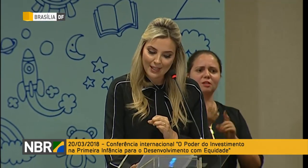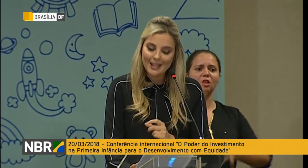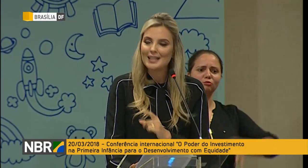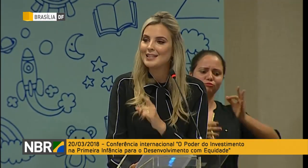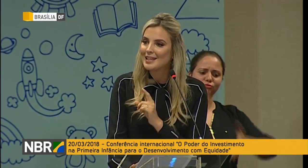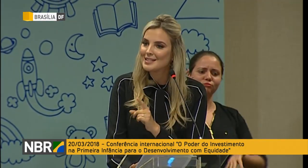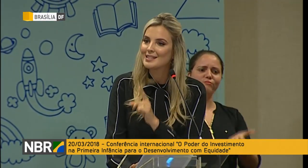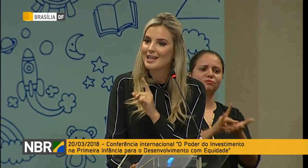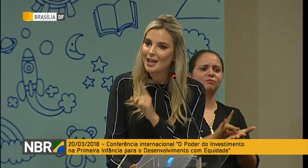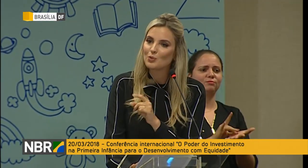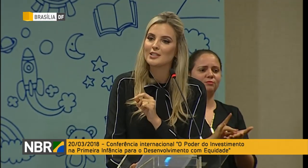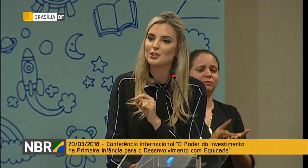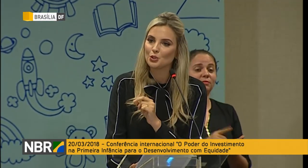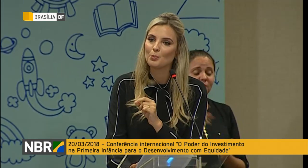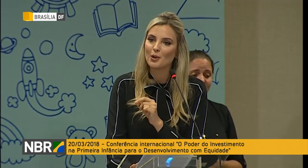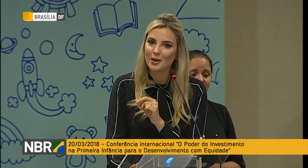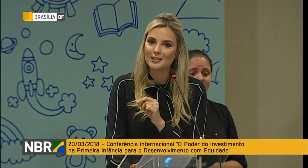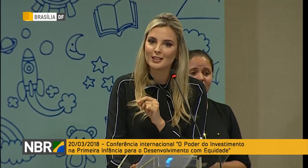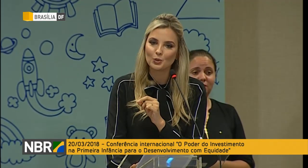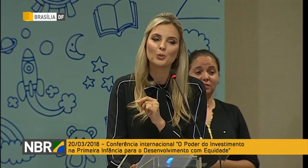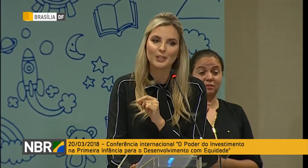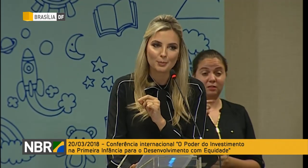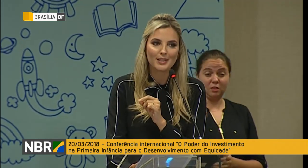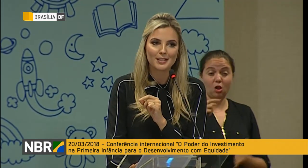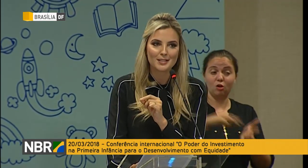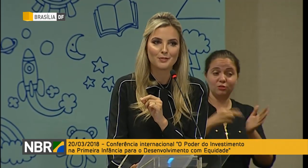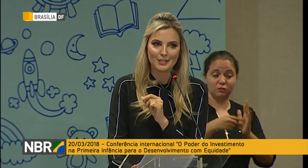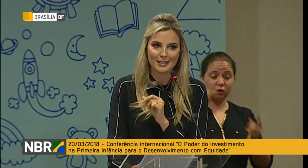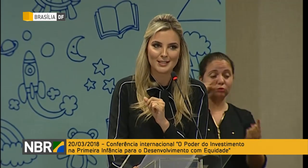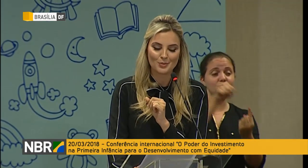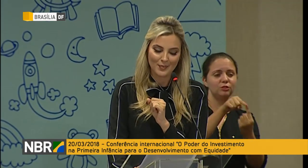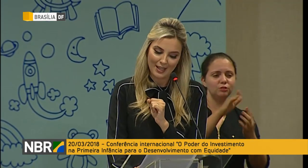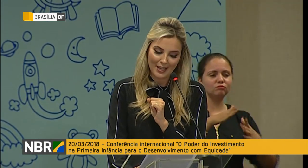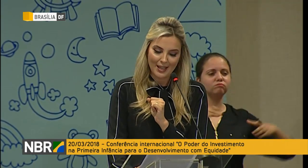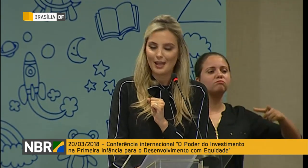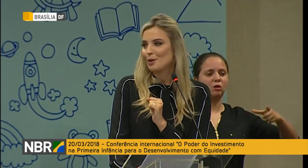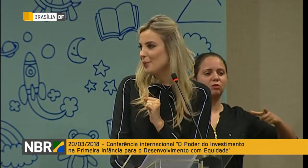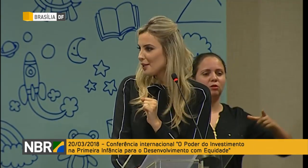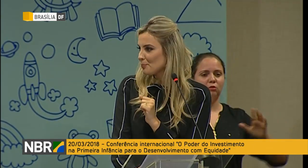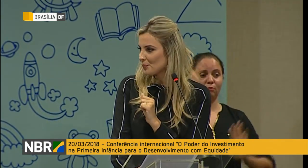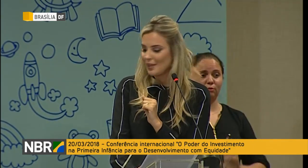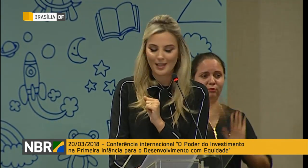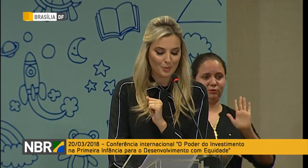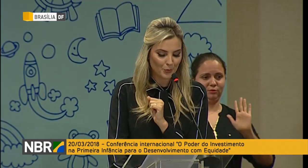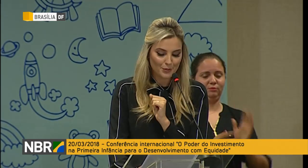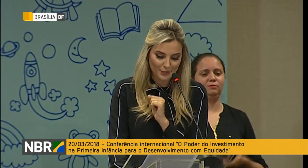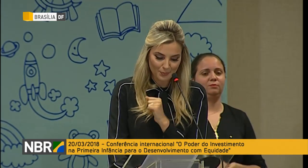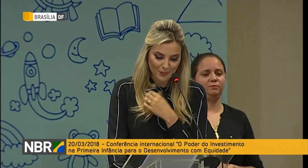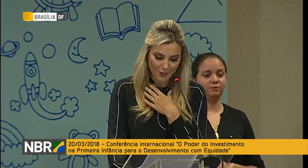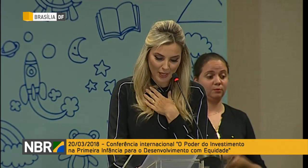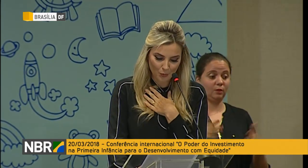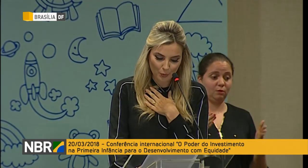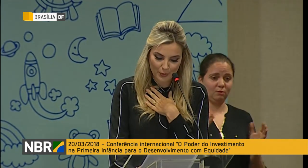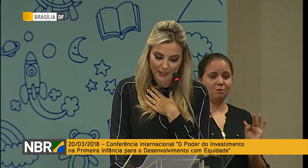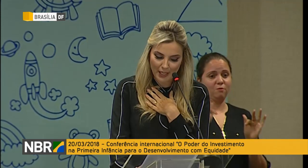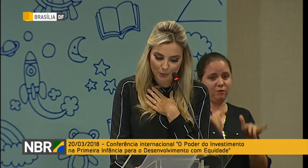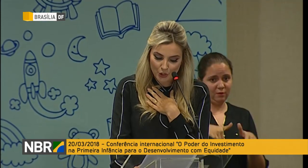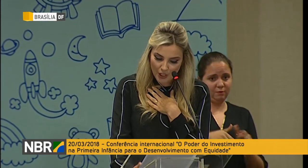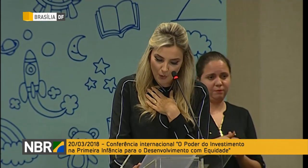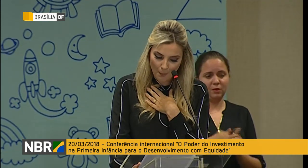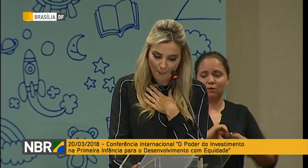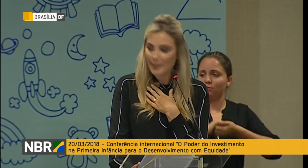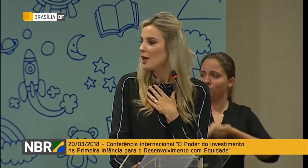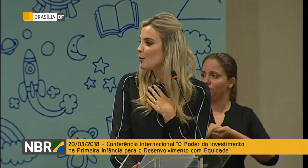justa. E esse é o sentido maior do programa Criança Feliz. Bem, por fim, eu quero